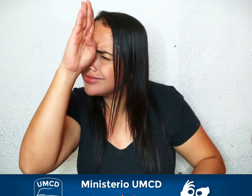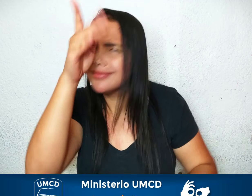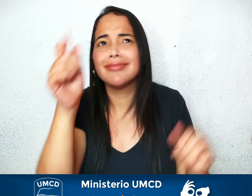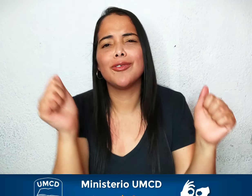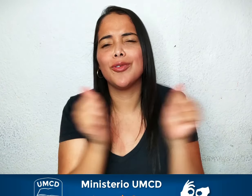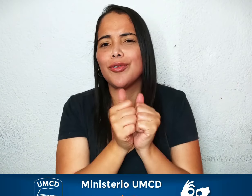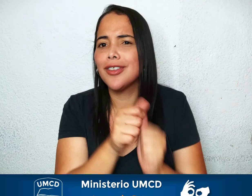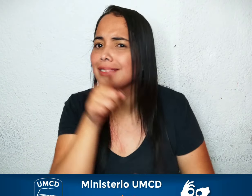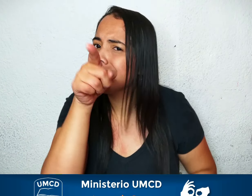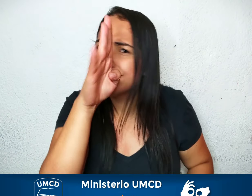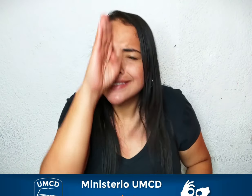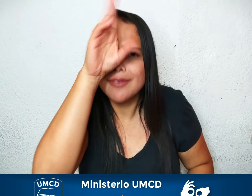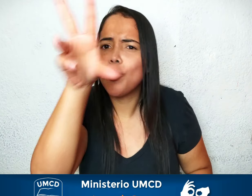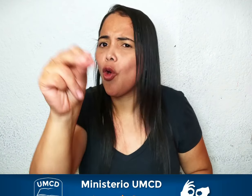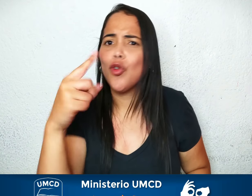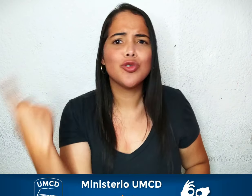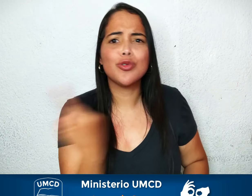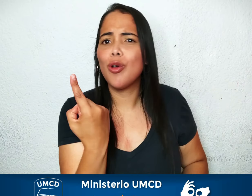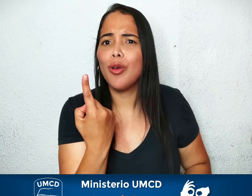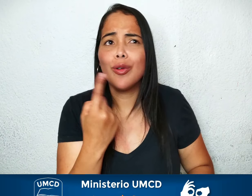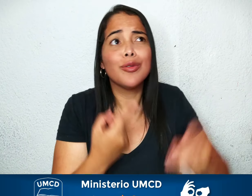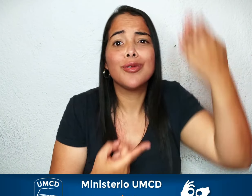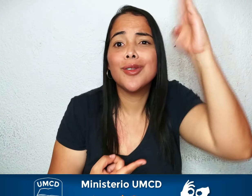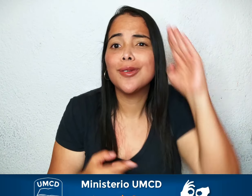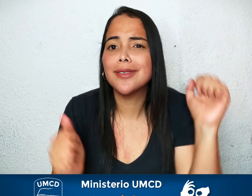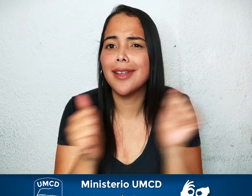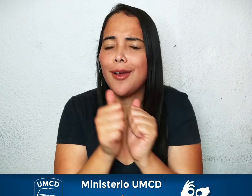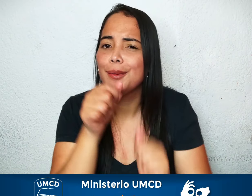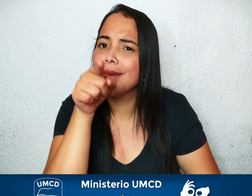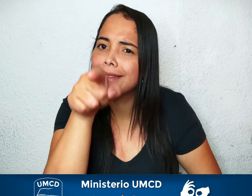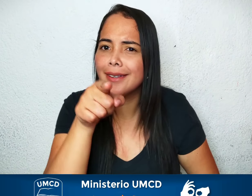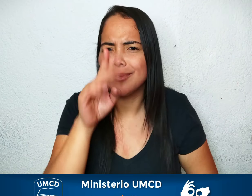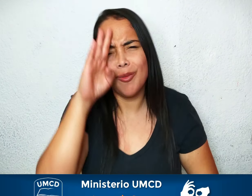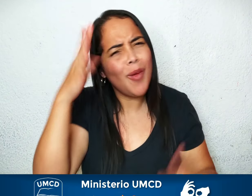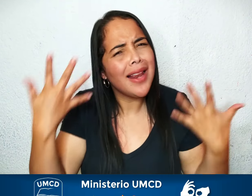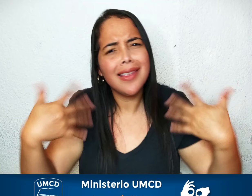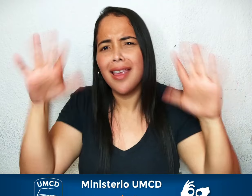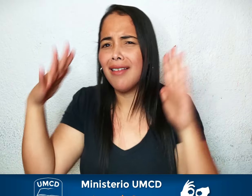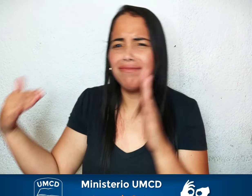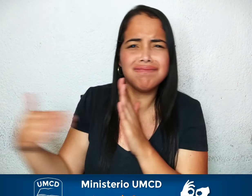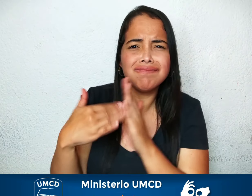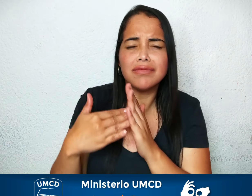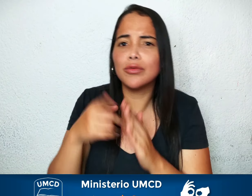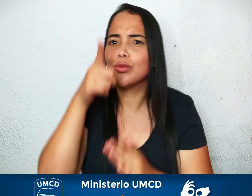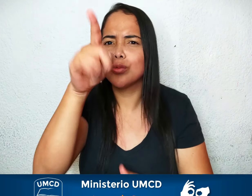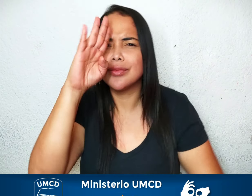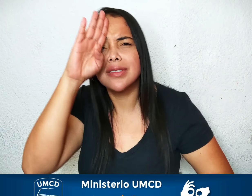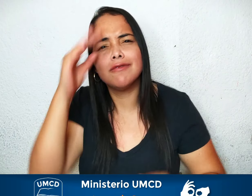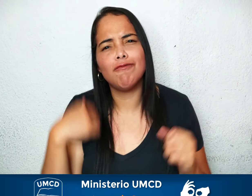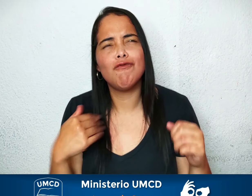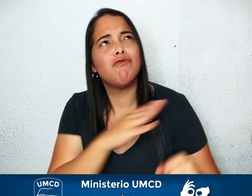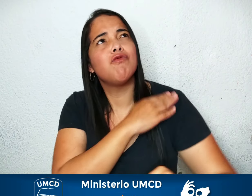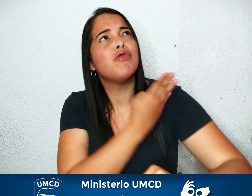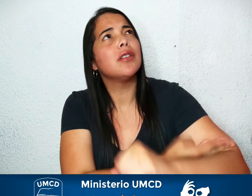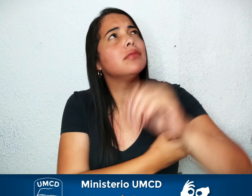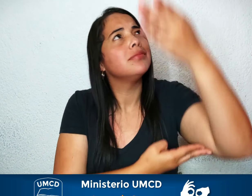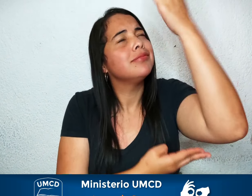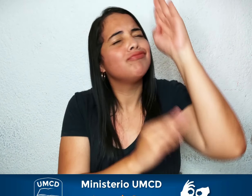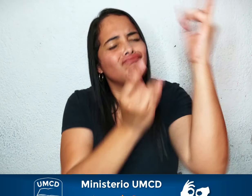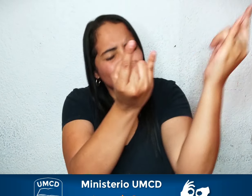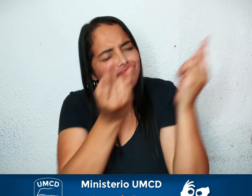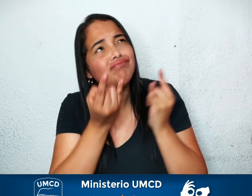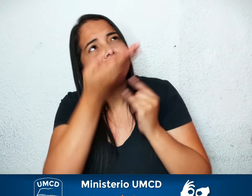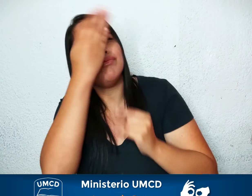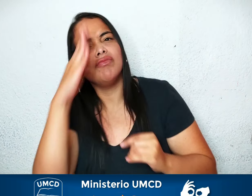acompaña. Ese es el Dios que está con usted. Es el Dios que le va a ayudar a enfrentar cualquier cosa, con tal de que usted pueda